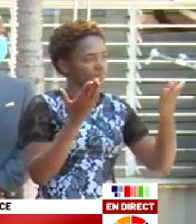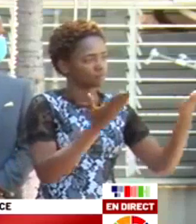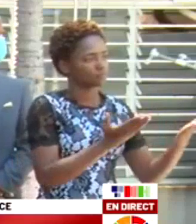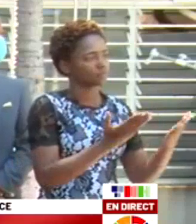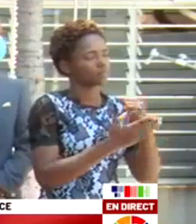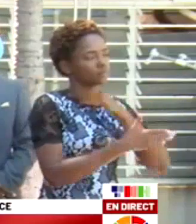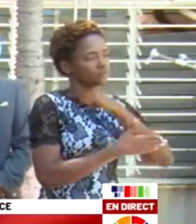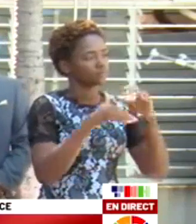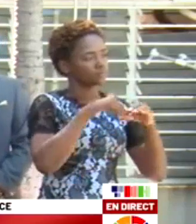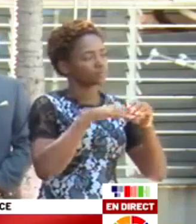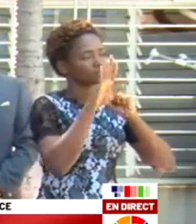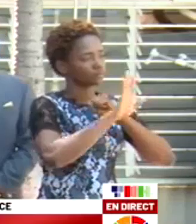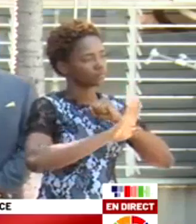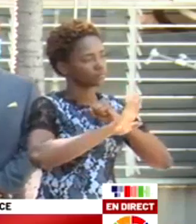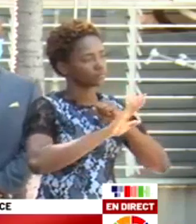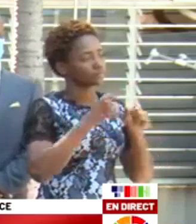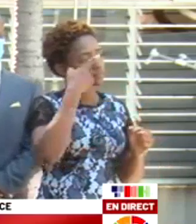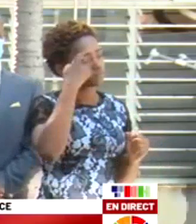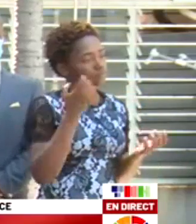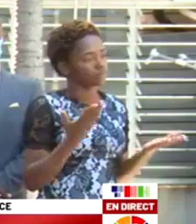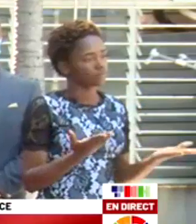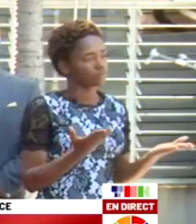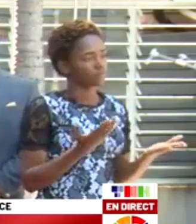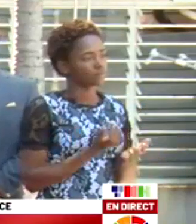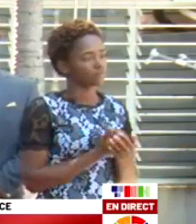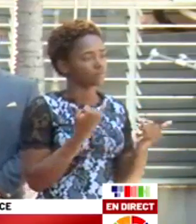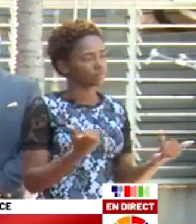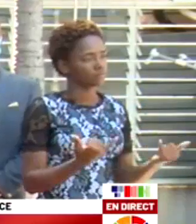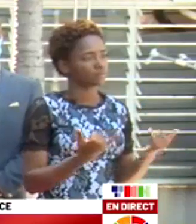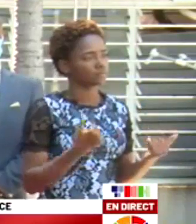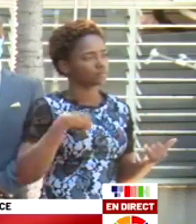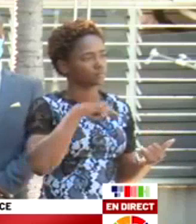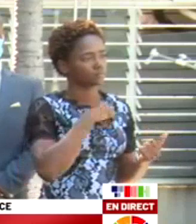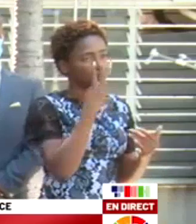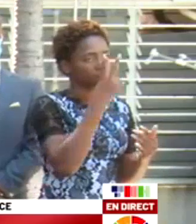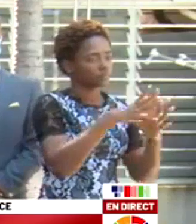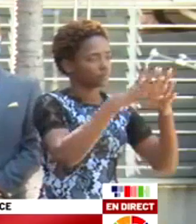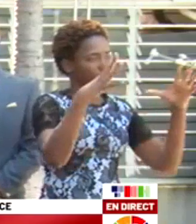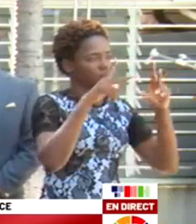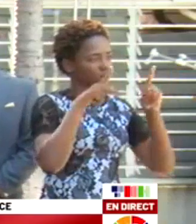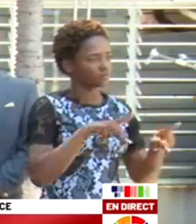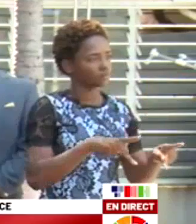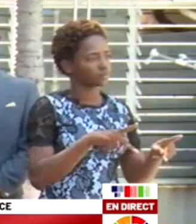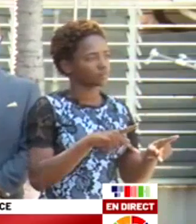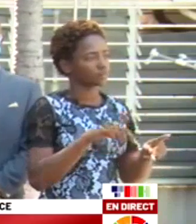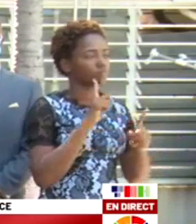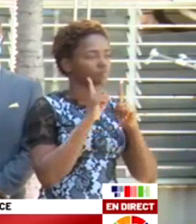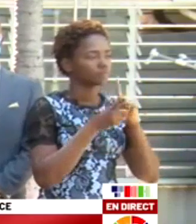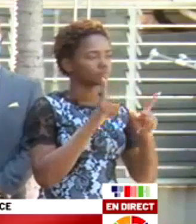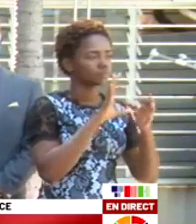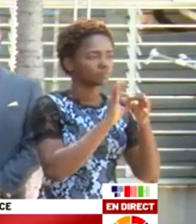pays en sécurité. Parce que, en fait, je dis, moi, en pile monde parler